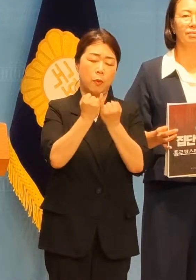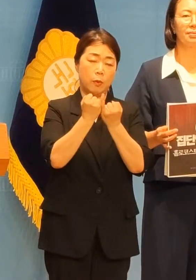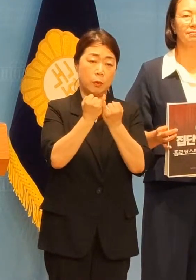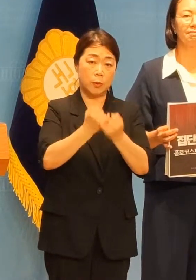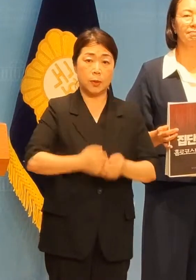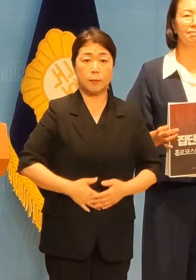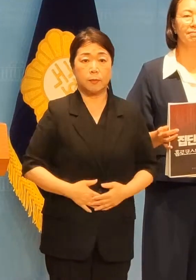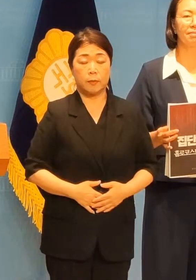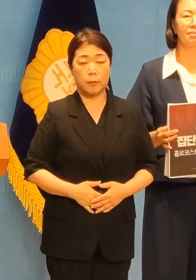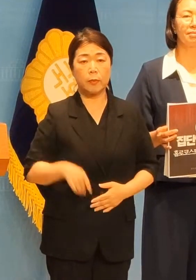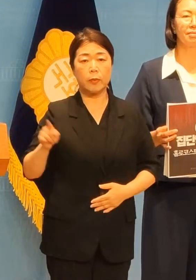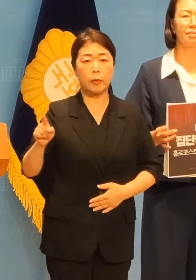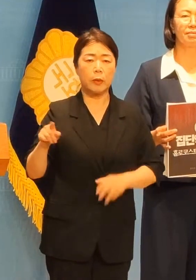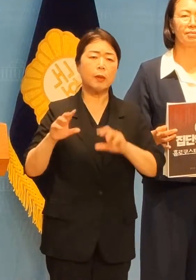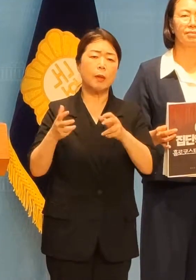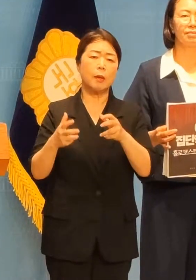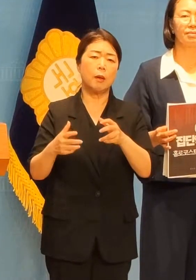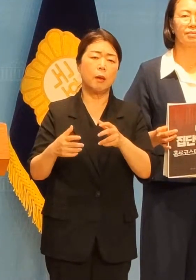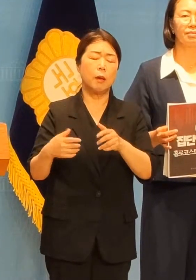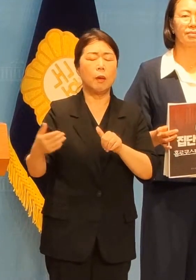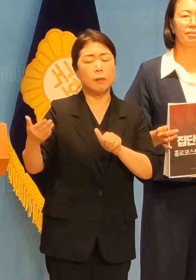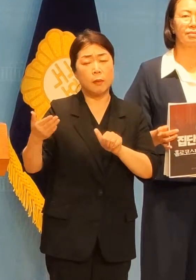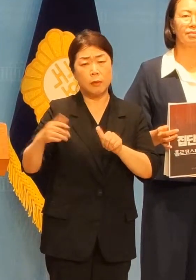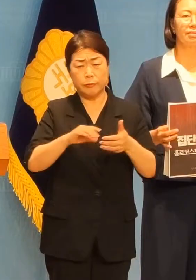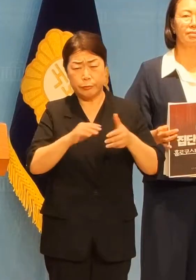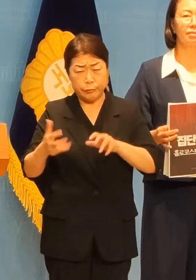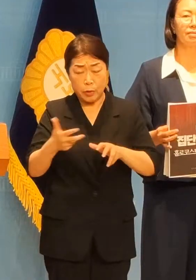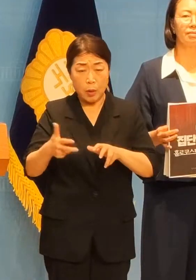팔레스타인의 기대 수명은 불과 1년 만에